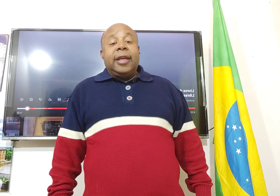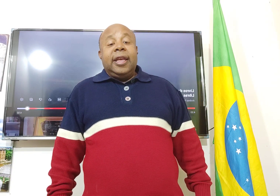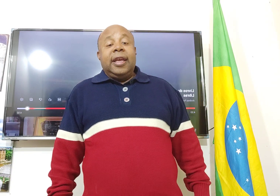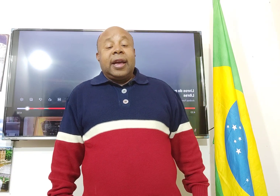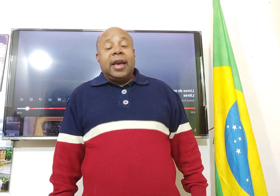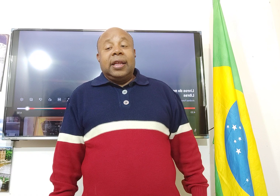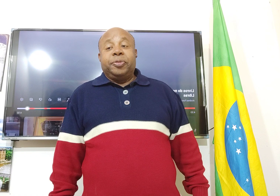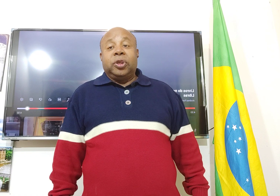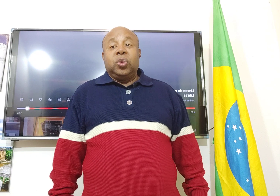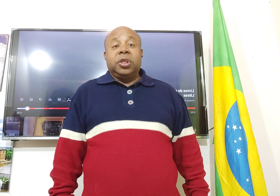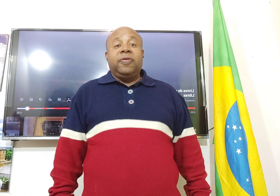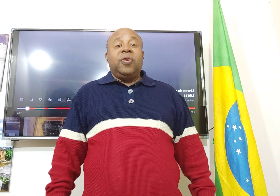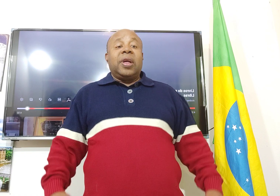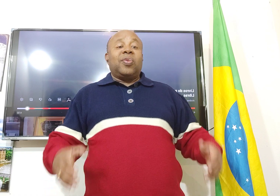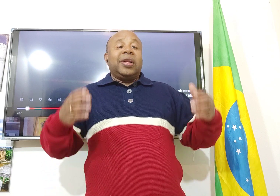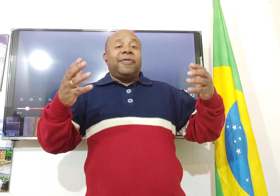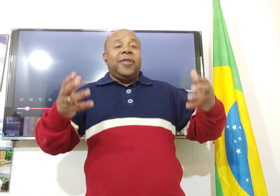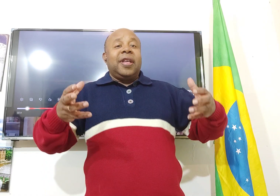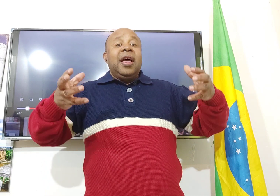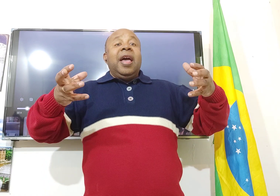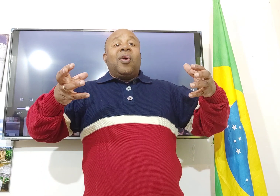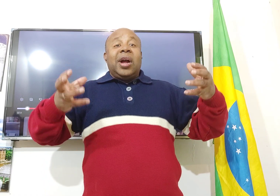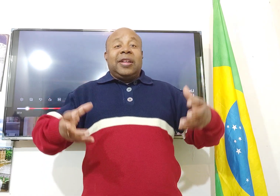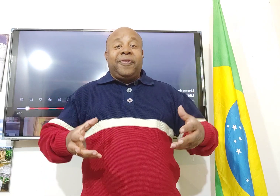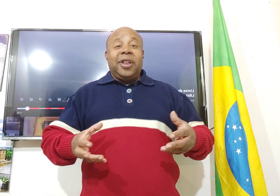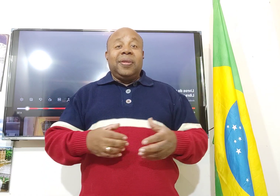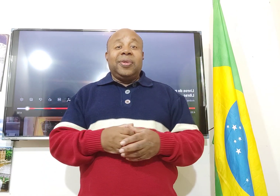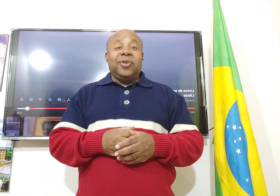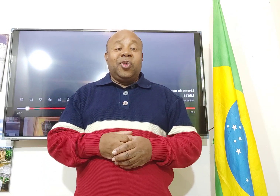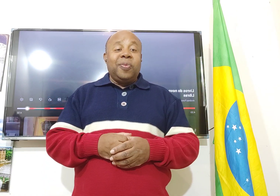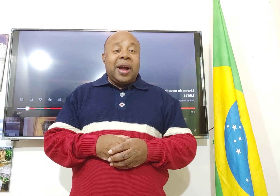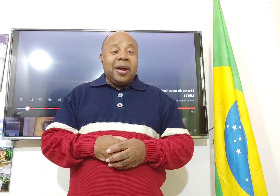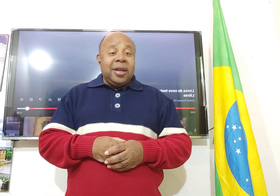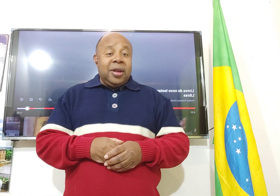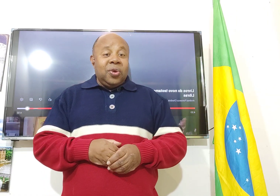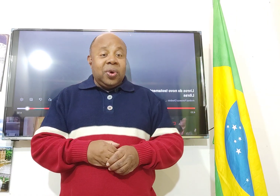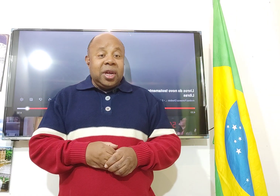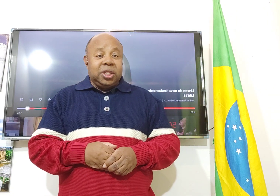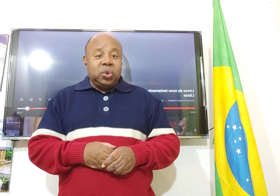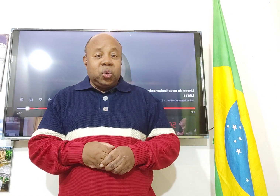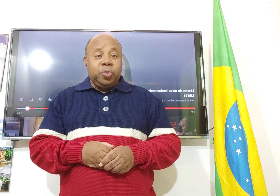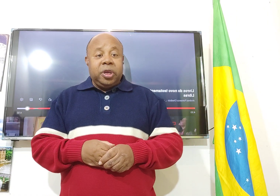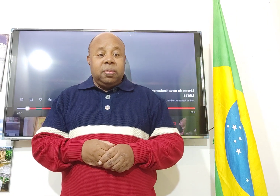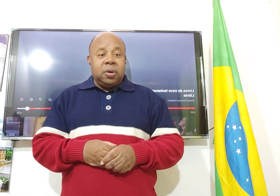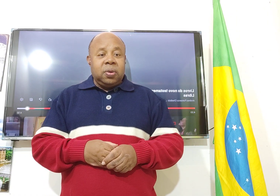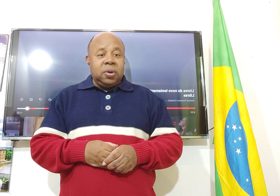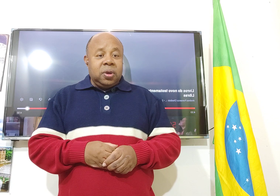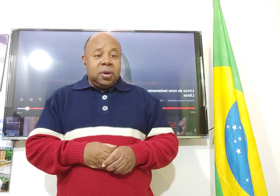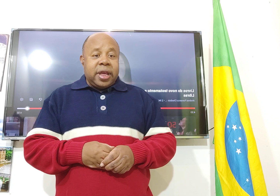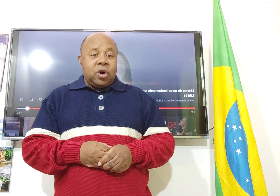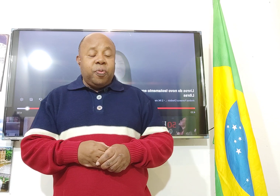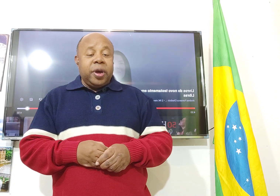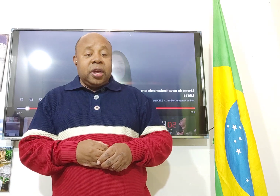e aquelas pessoas que vão nas quarta-feira nós vamos transformar num grande estudo bíblico, né, acompanhando